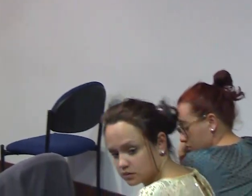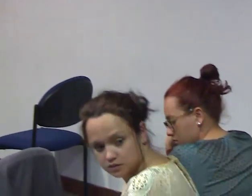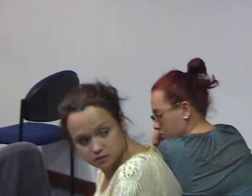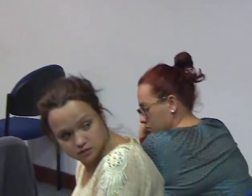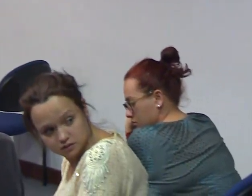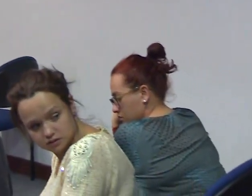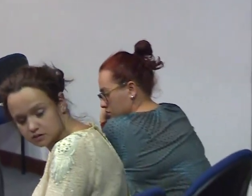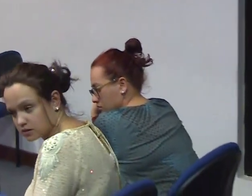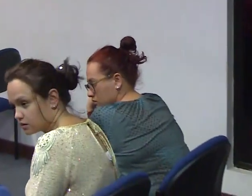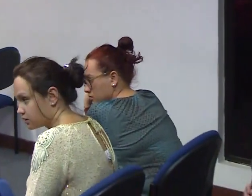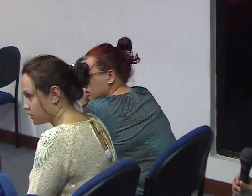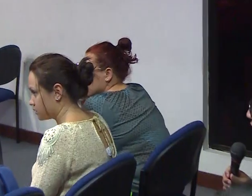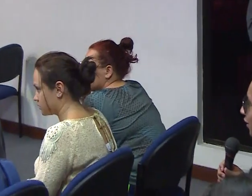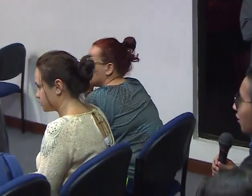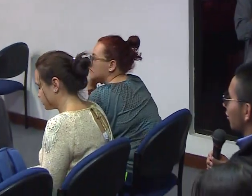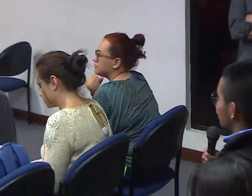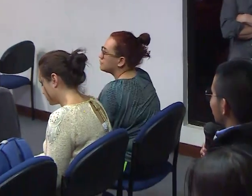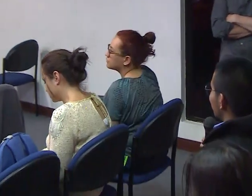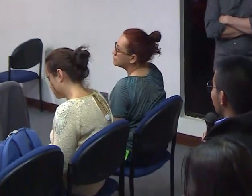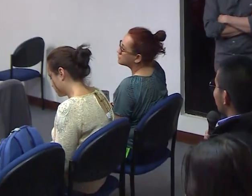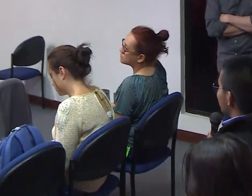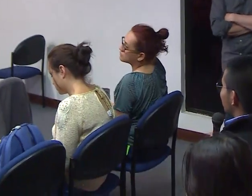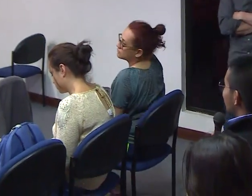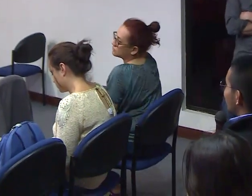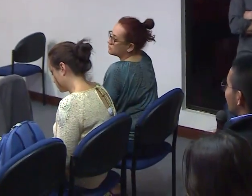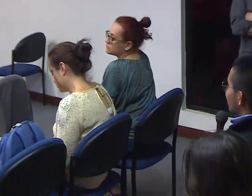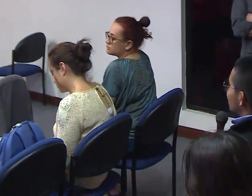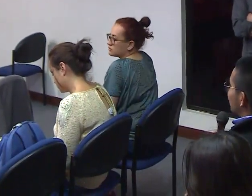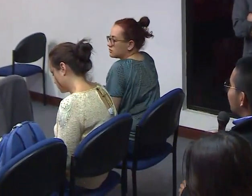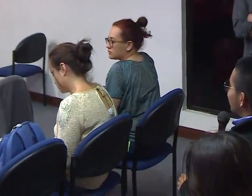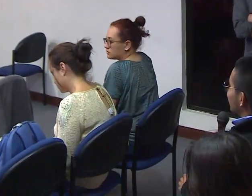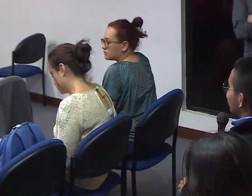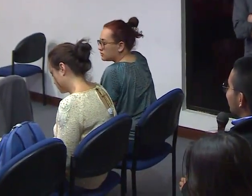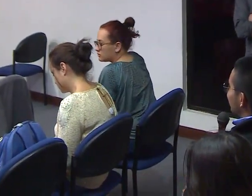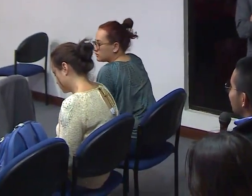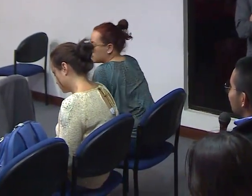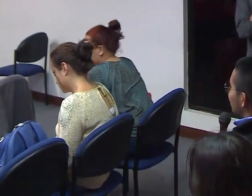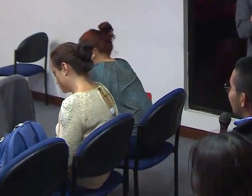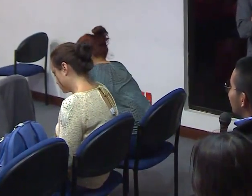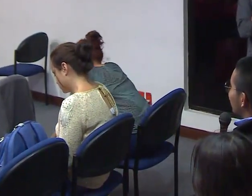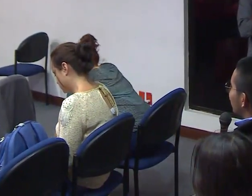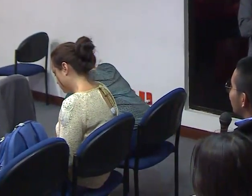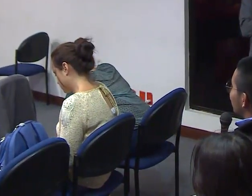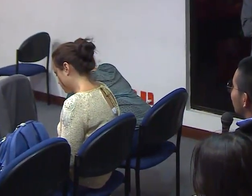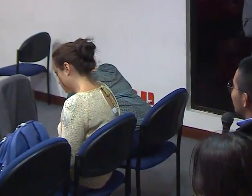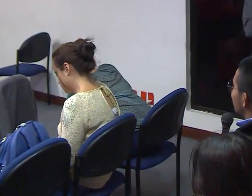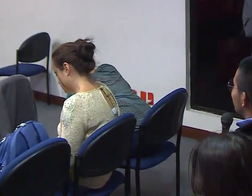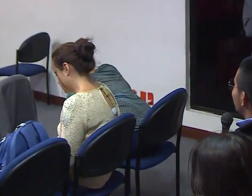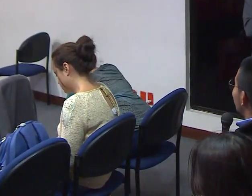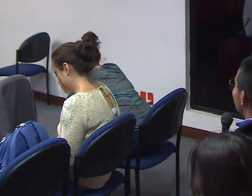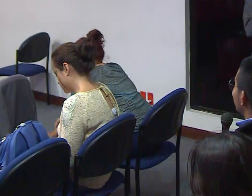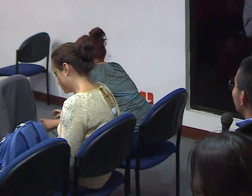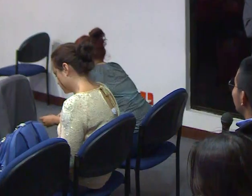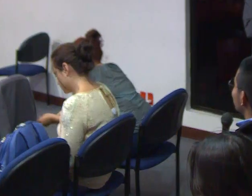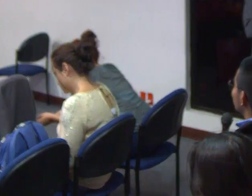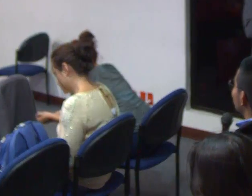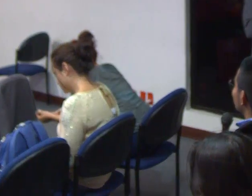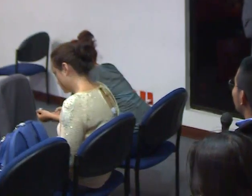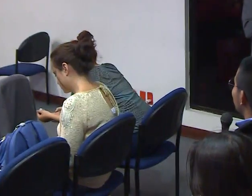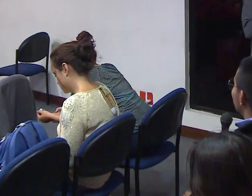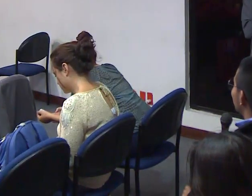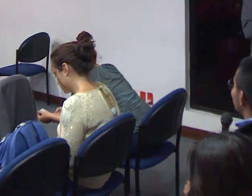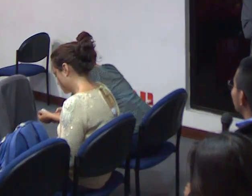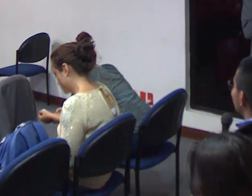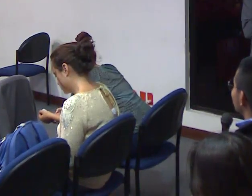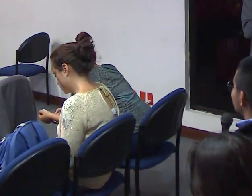que mencionaba la profesora Juliana anteriormente de como ese papel de de la de cóm eh usted